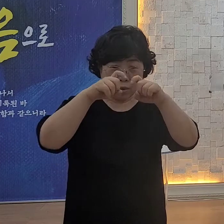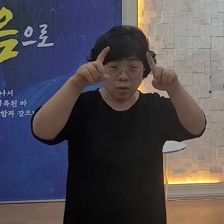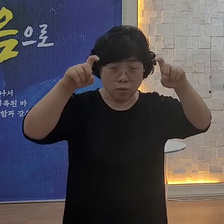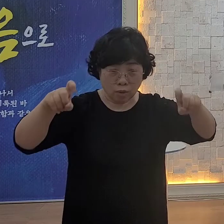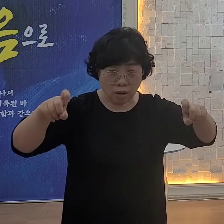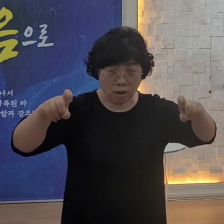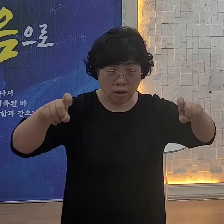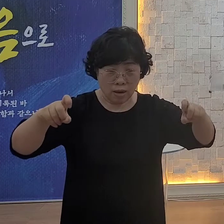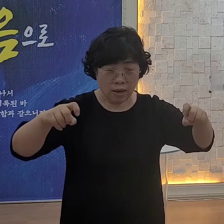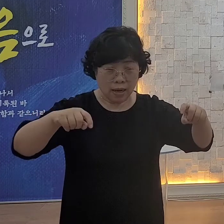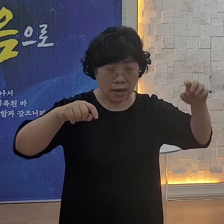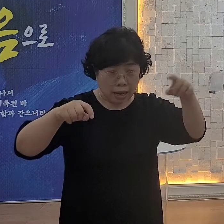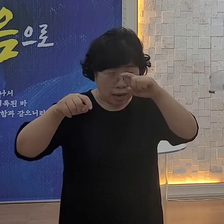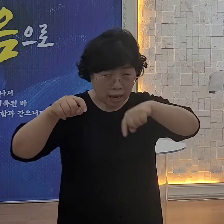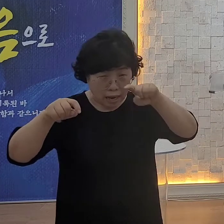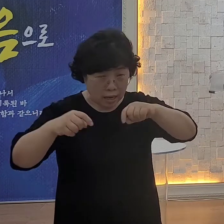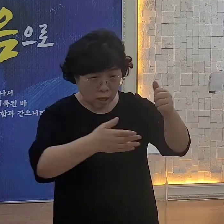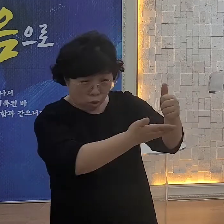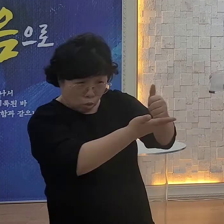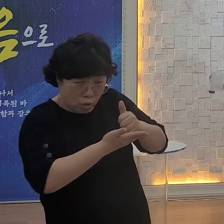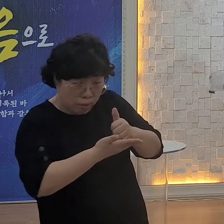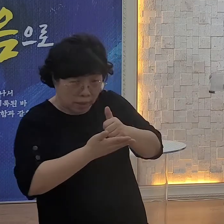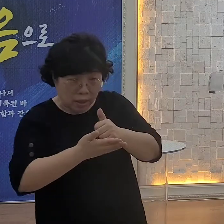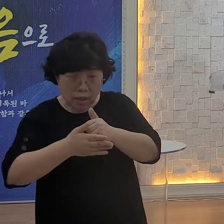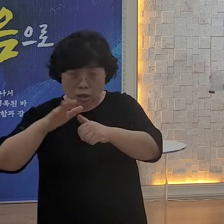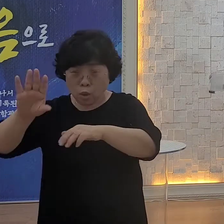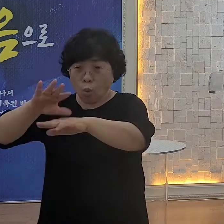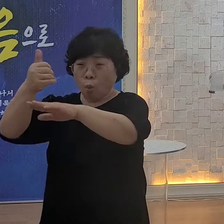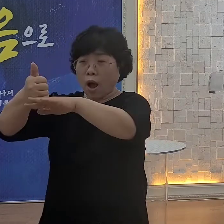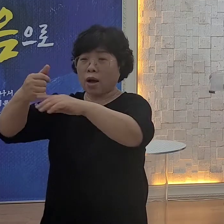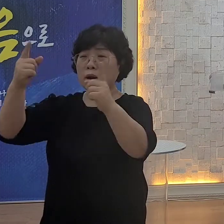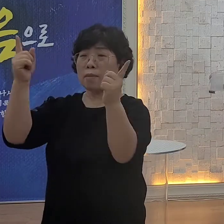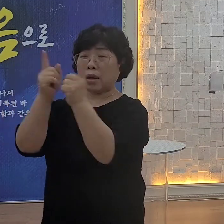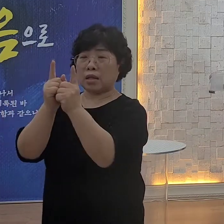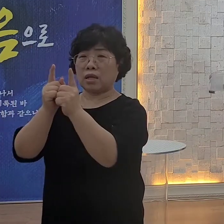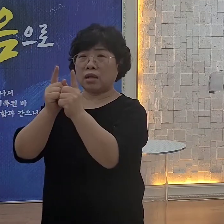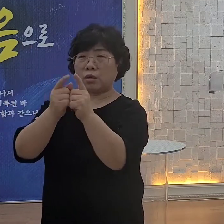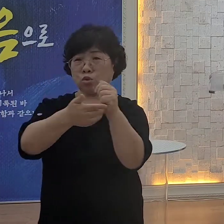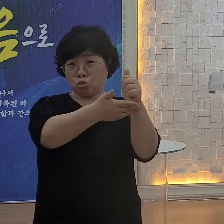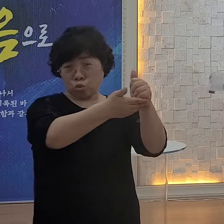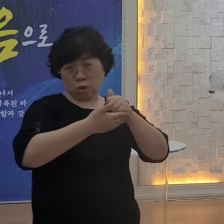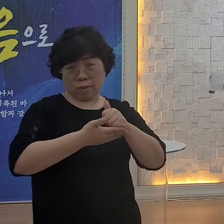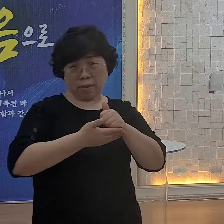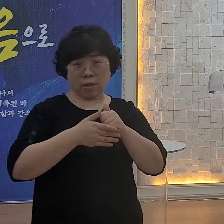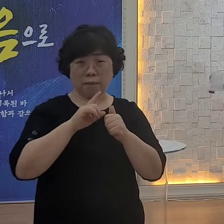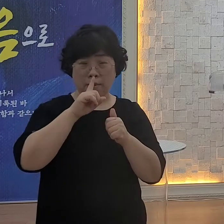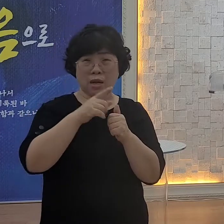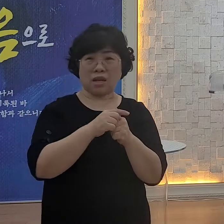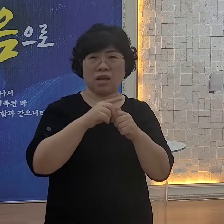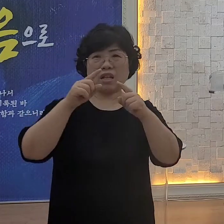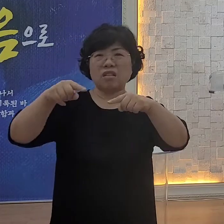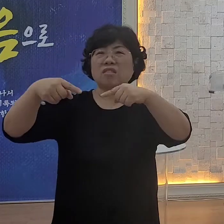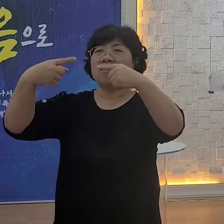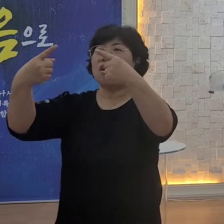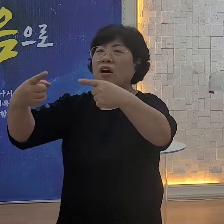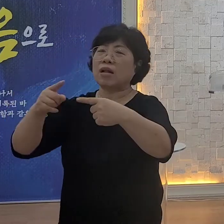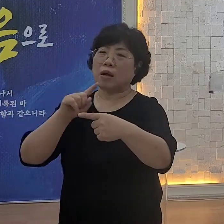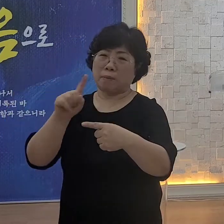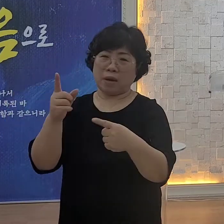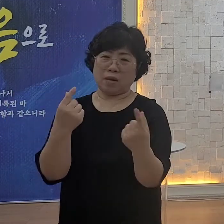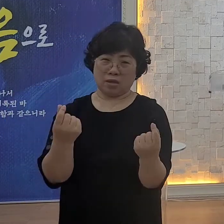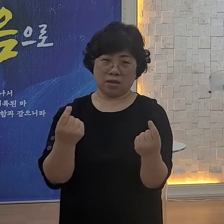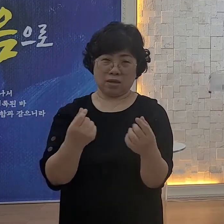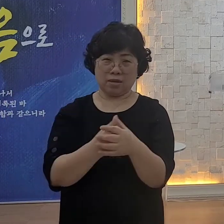말이에요. 그러니까 누구를 만나는 거예요? 임금. 왕을 만나게 되는 좋은 기회를